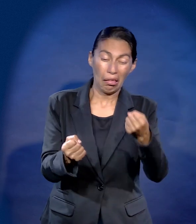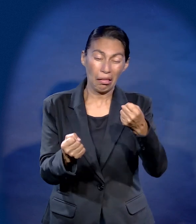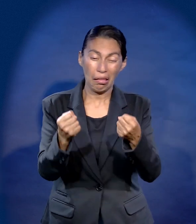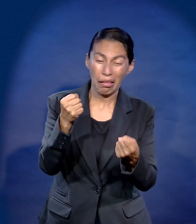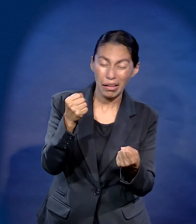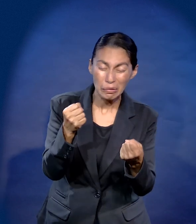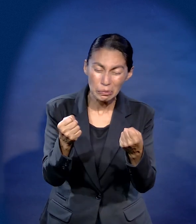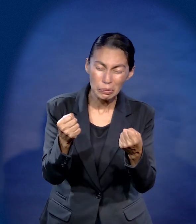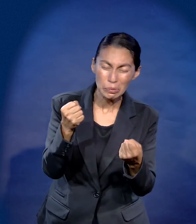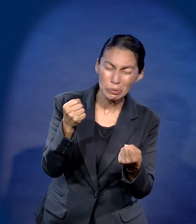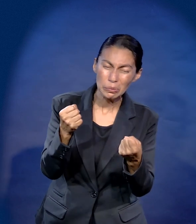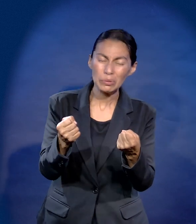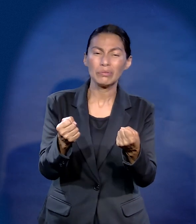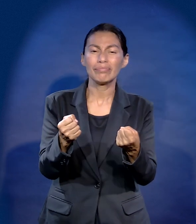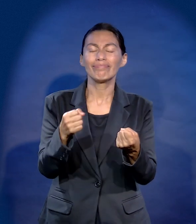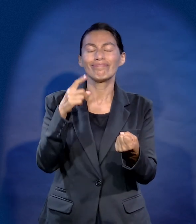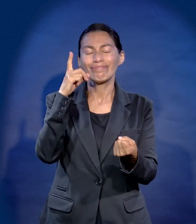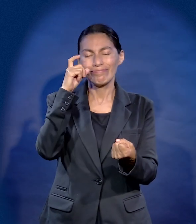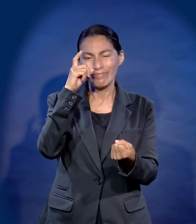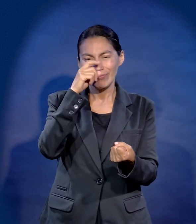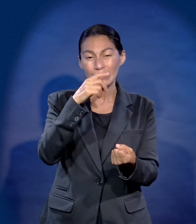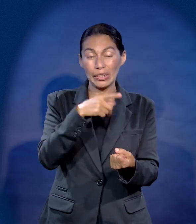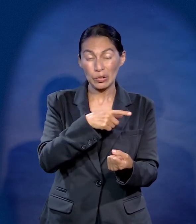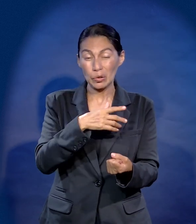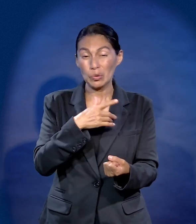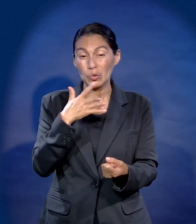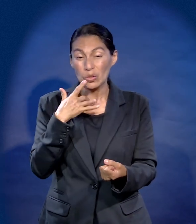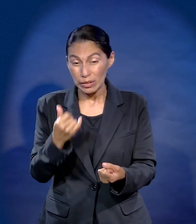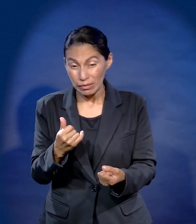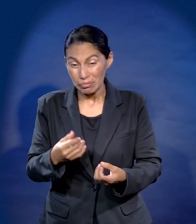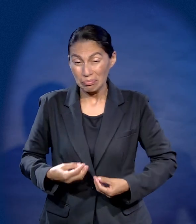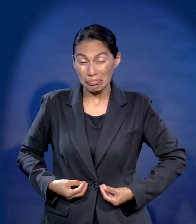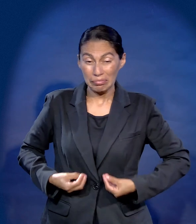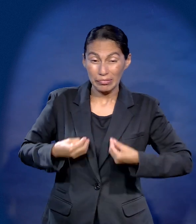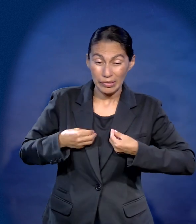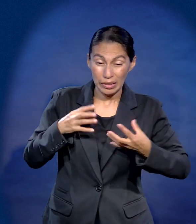iniciando y cancelando todo el tiempo que ellos estaban luchando por sus vidas.